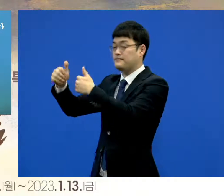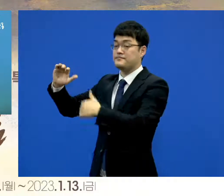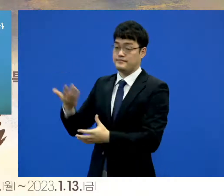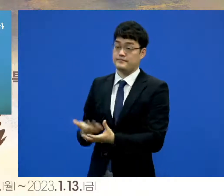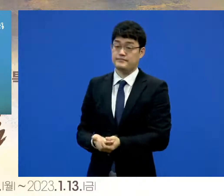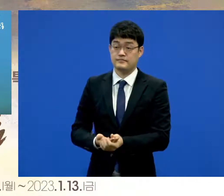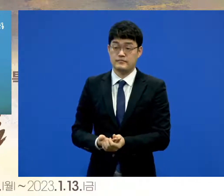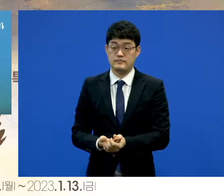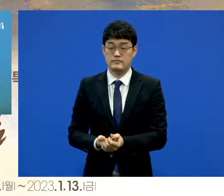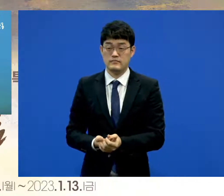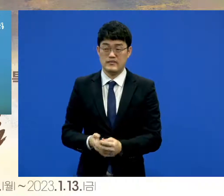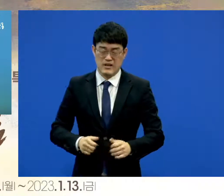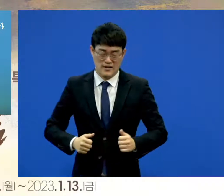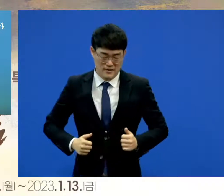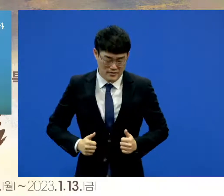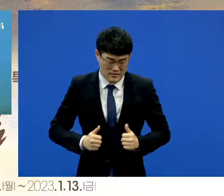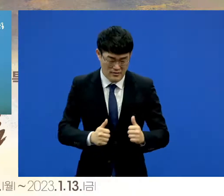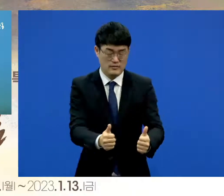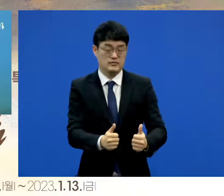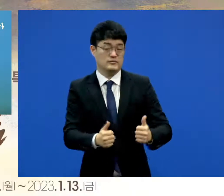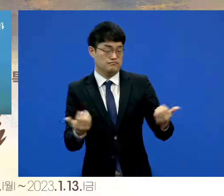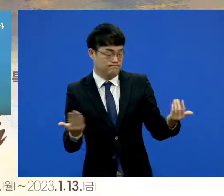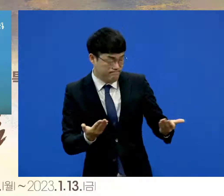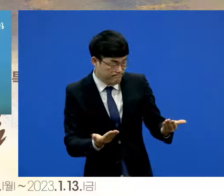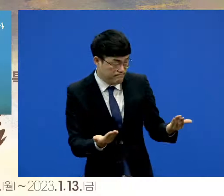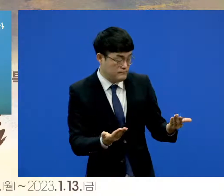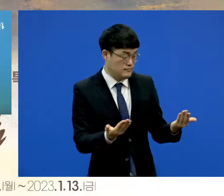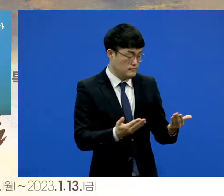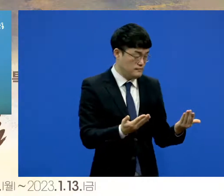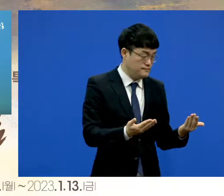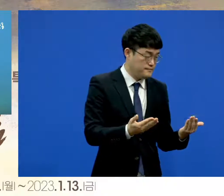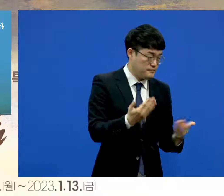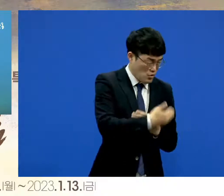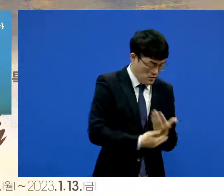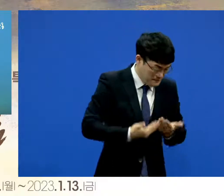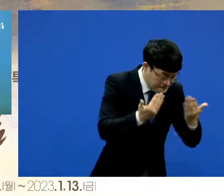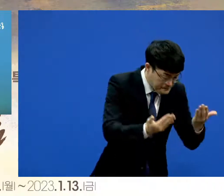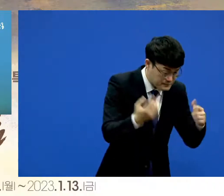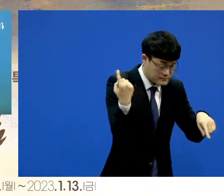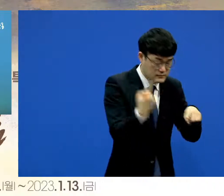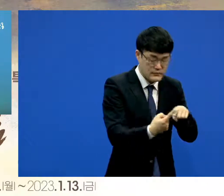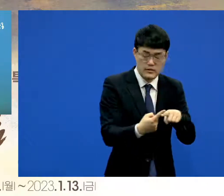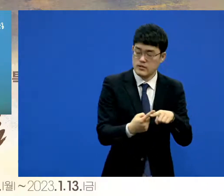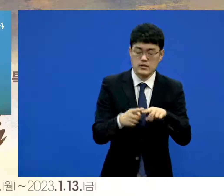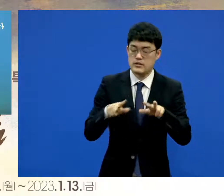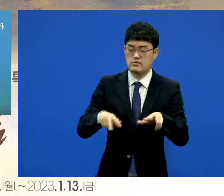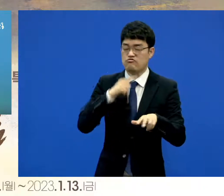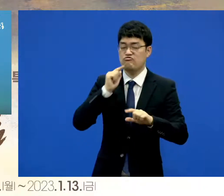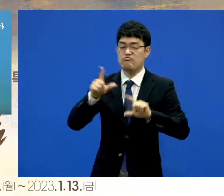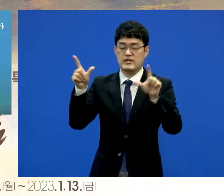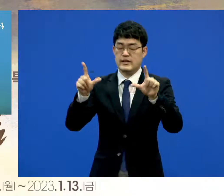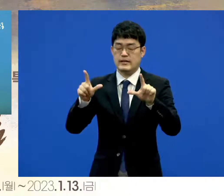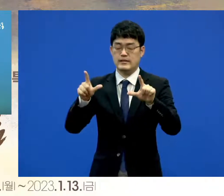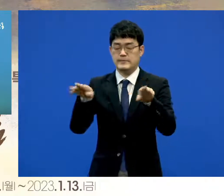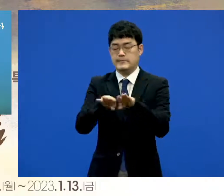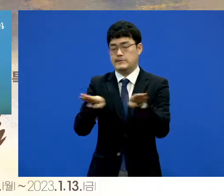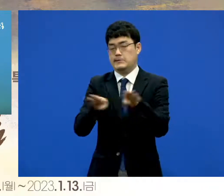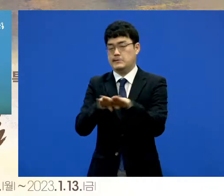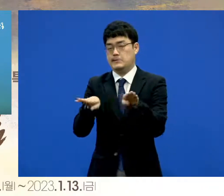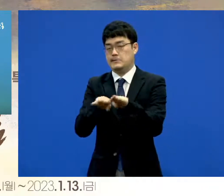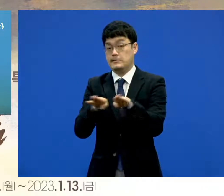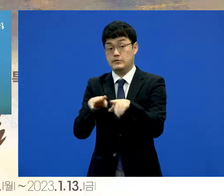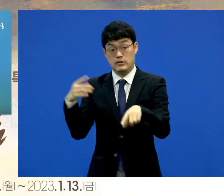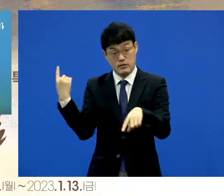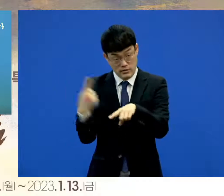막 나중에 돌아오고 봉사하던 거 다 내리쳐버리고 뭐 안 보이는 데가 없을